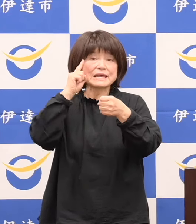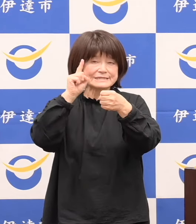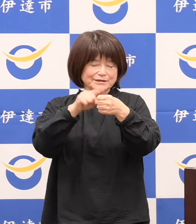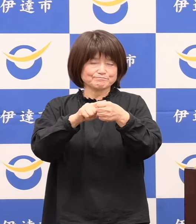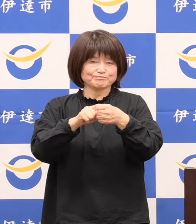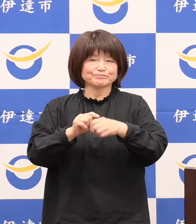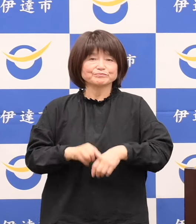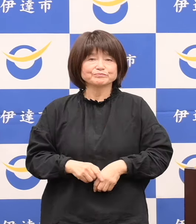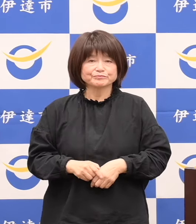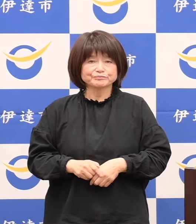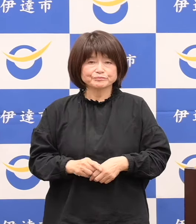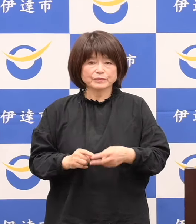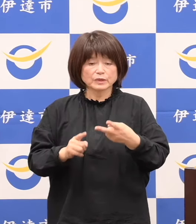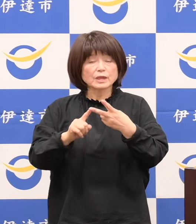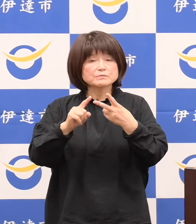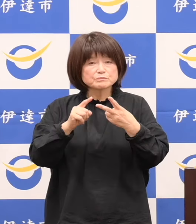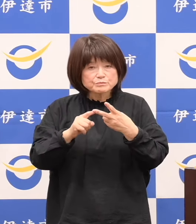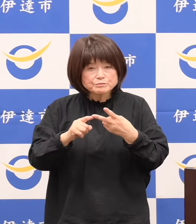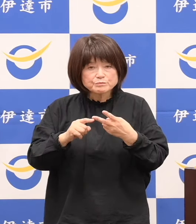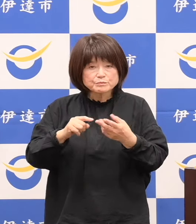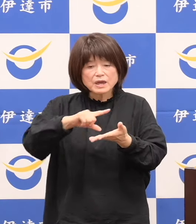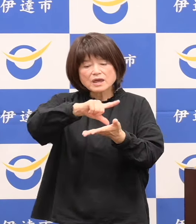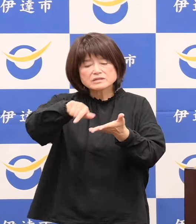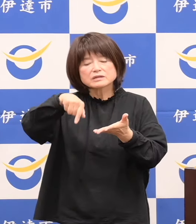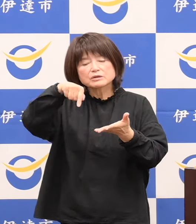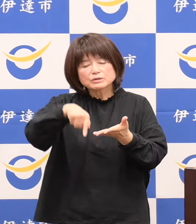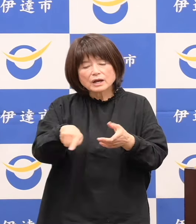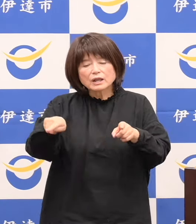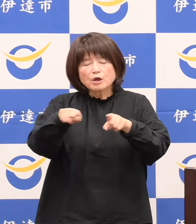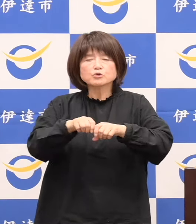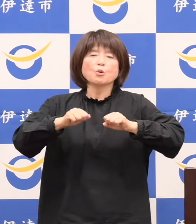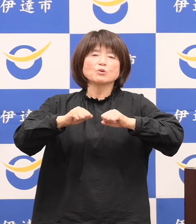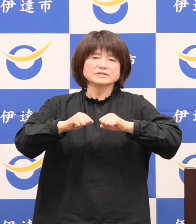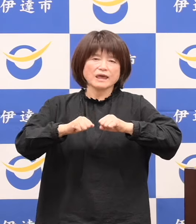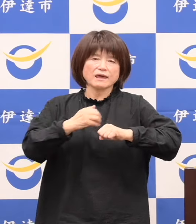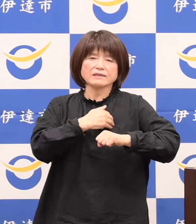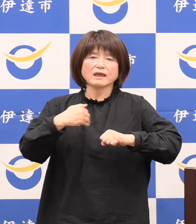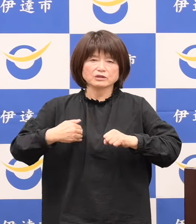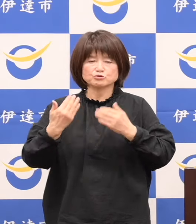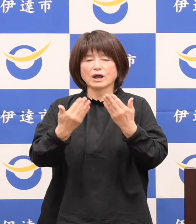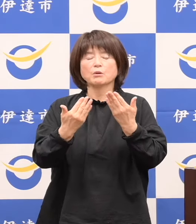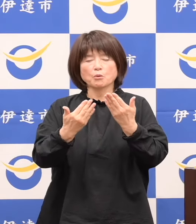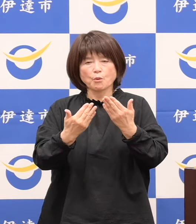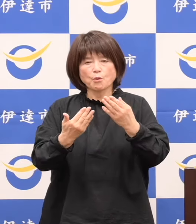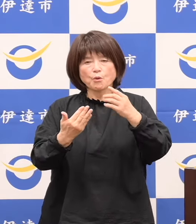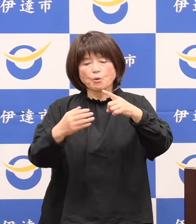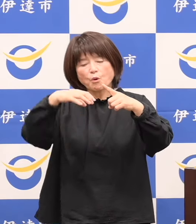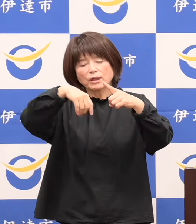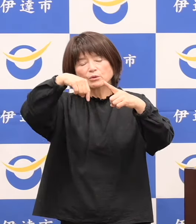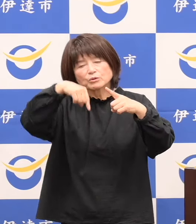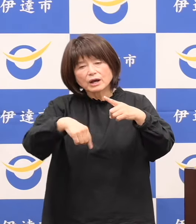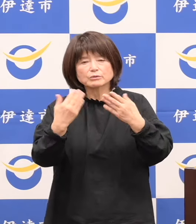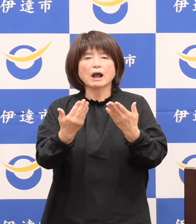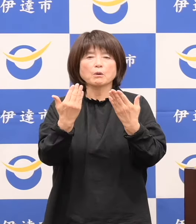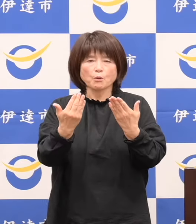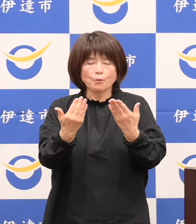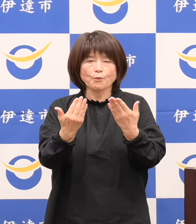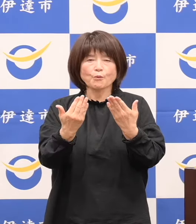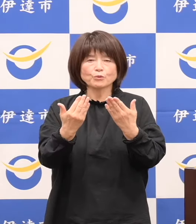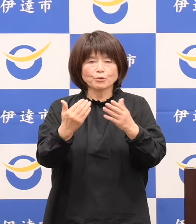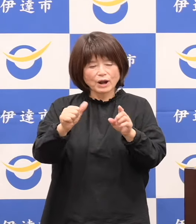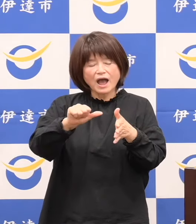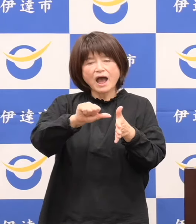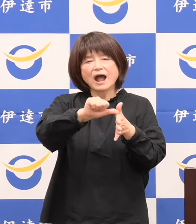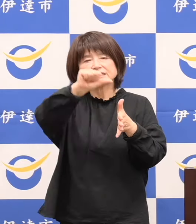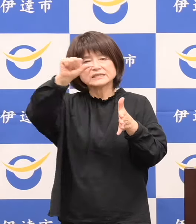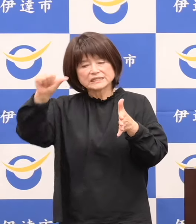まして、地域と共生する学校としまして、公園に立つ学校、講堂、アリーナ、